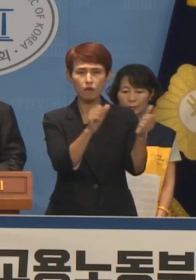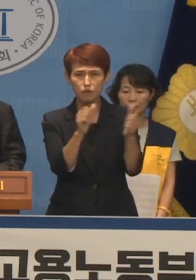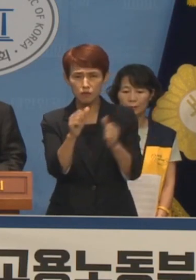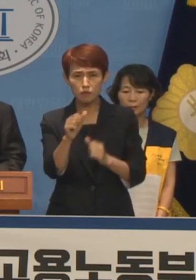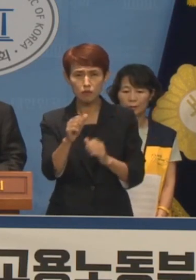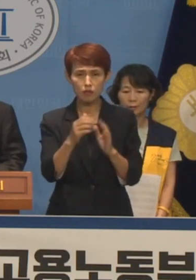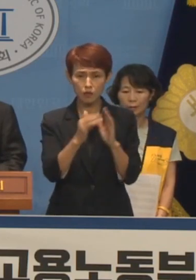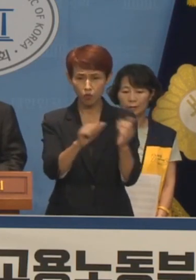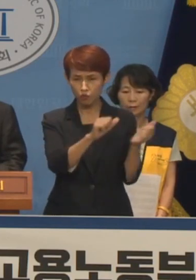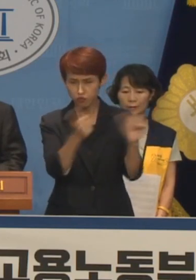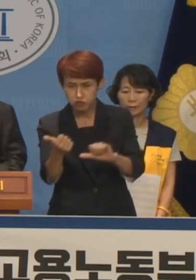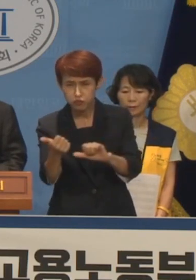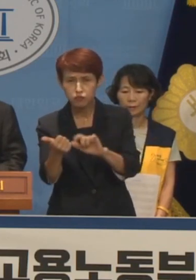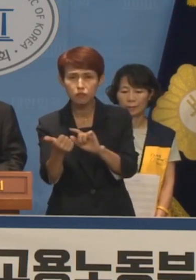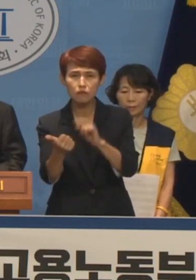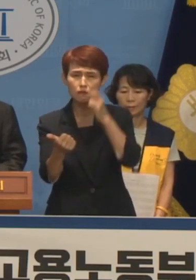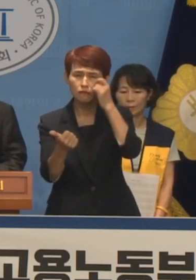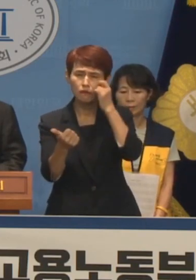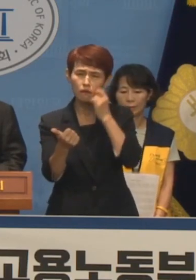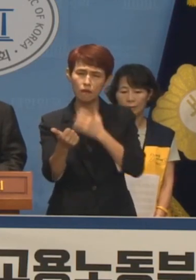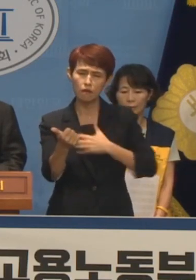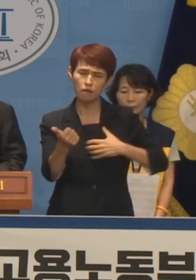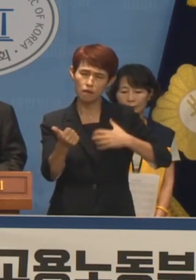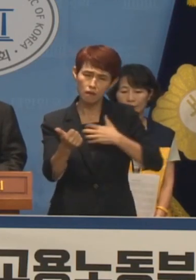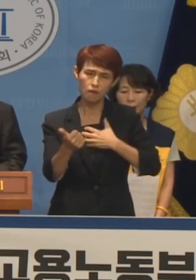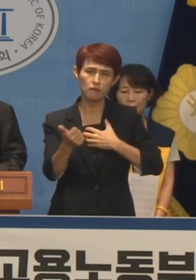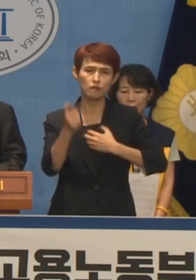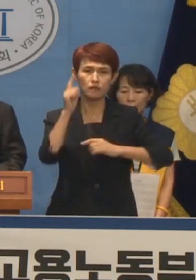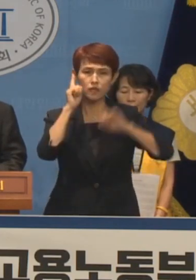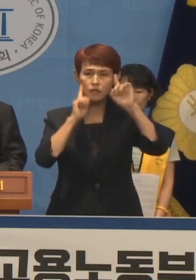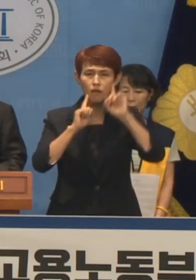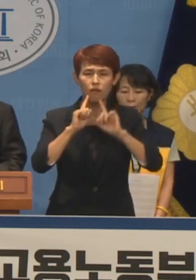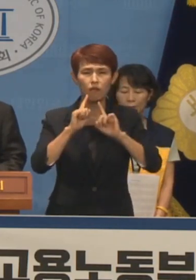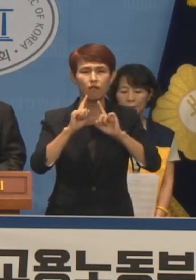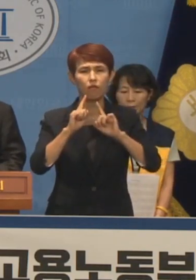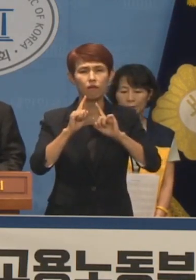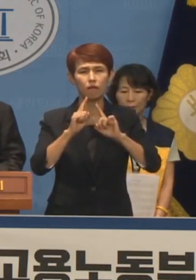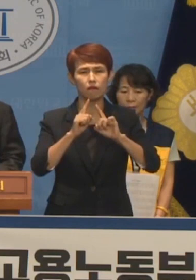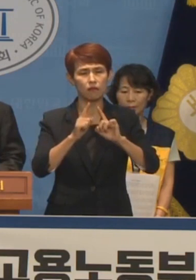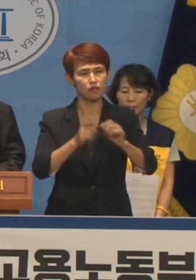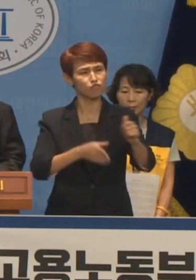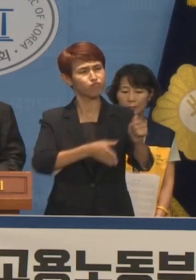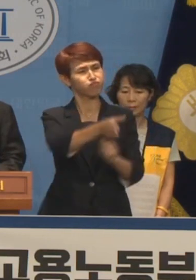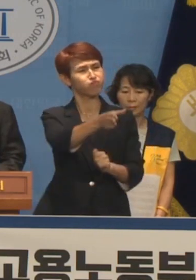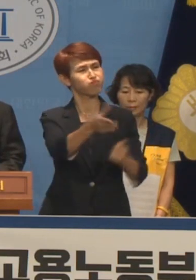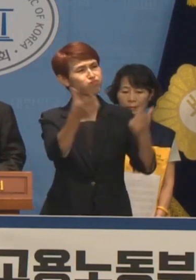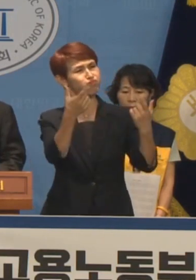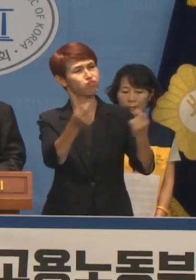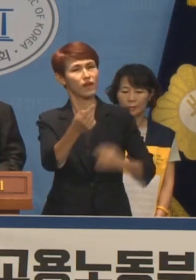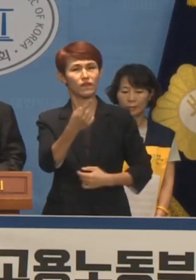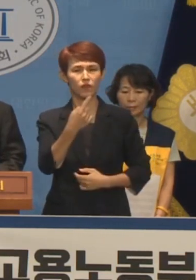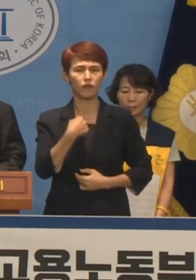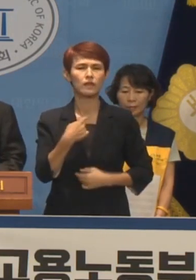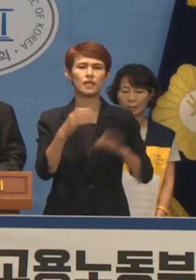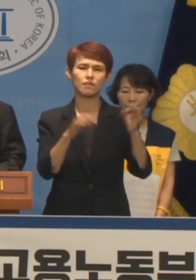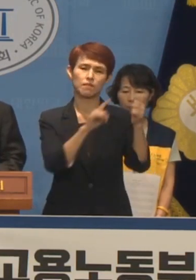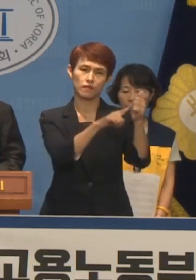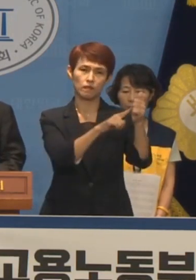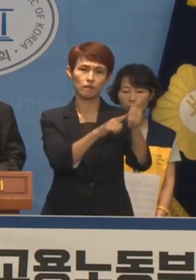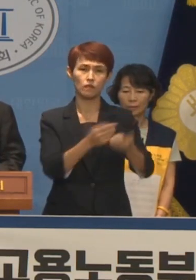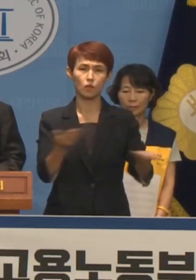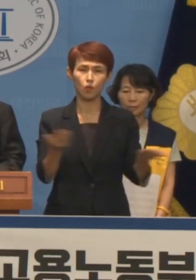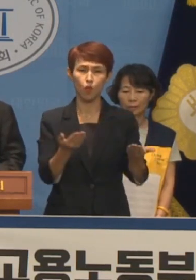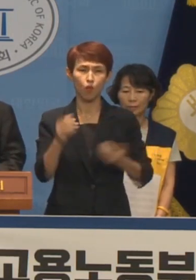휩싸인 남겨진 이들의 상처와 아픔을 후벼 파던 그 김문수. 노동운동을 하다가 노동을